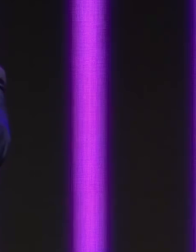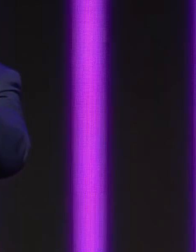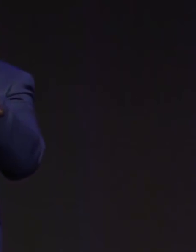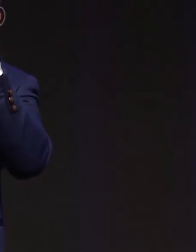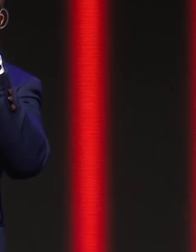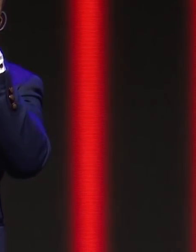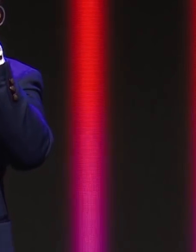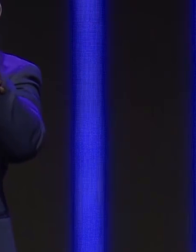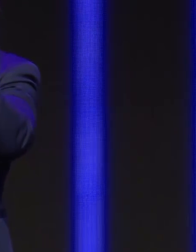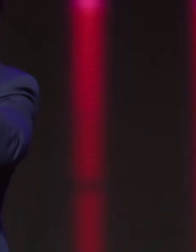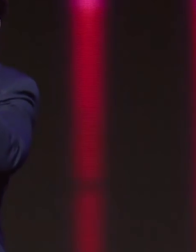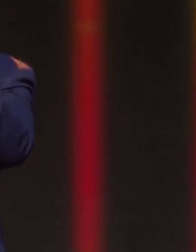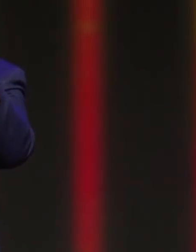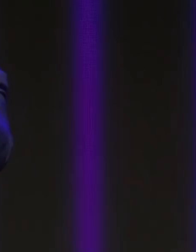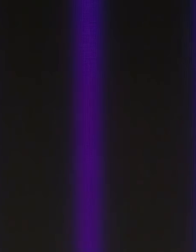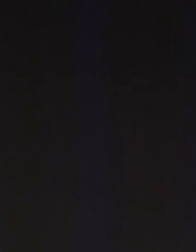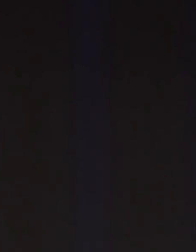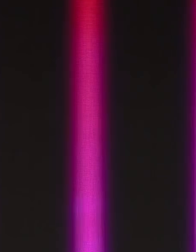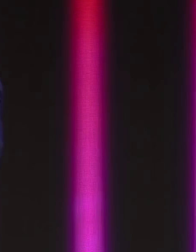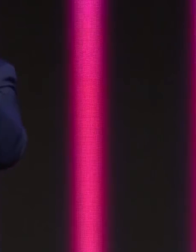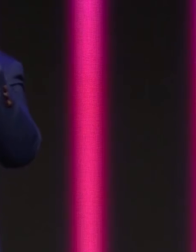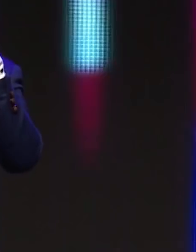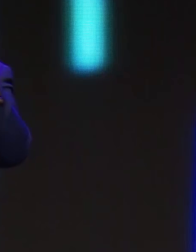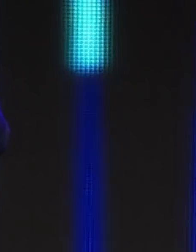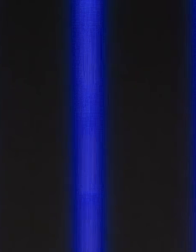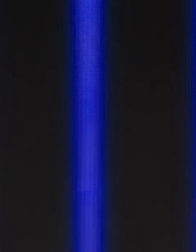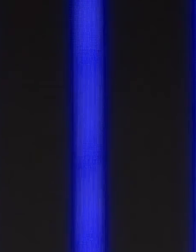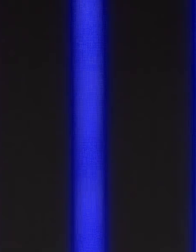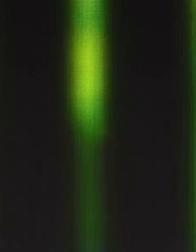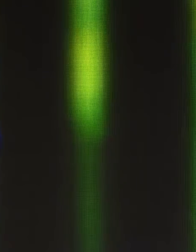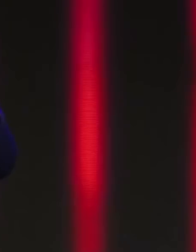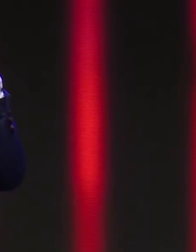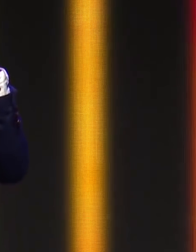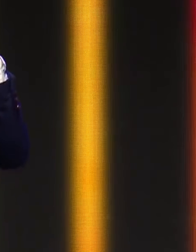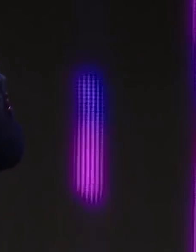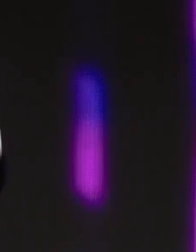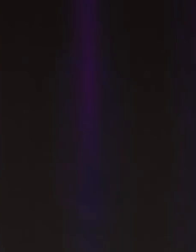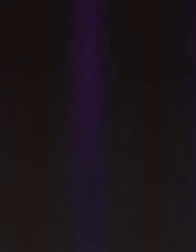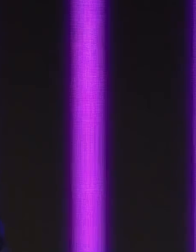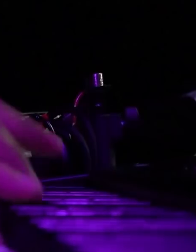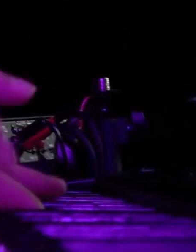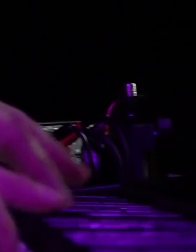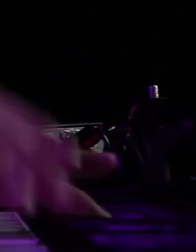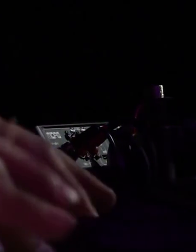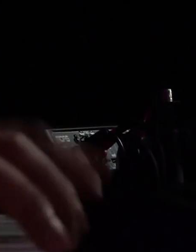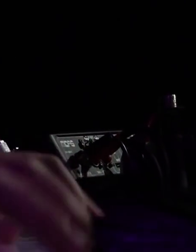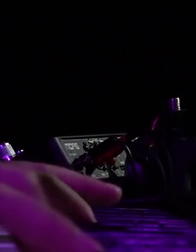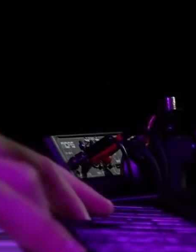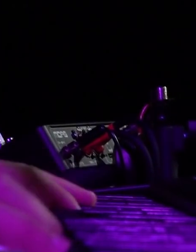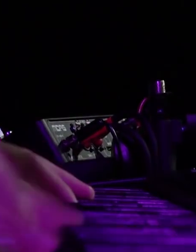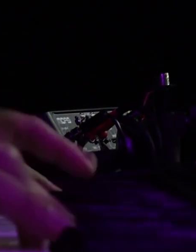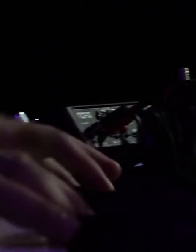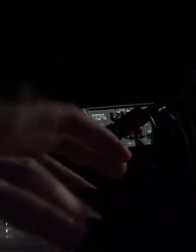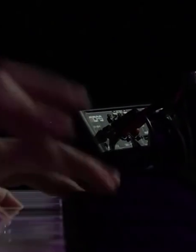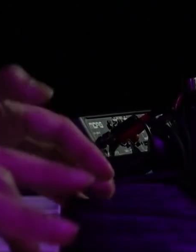kompromi, tak ingin lakukan hal yang dapat lukakan